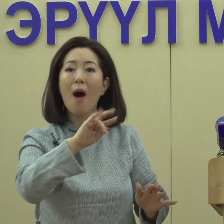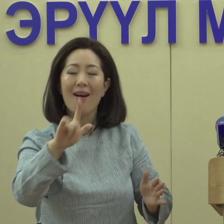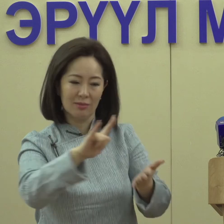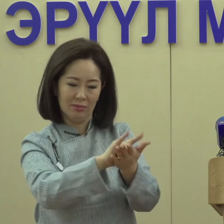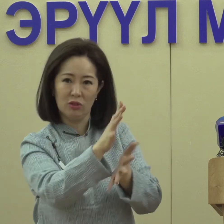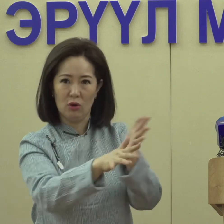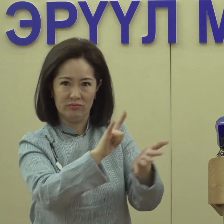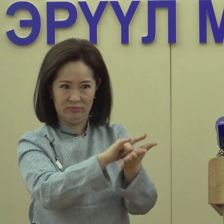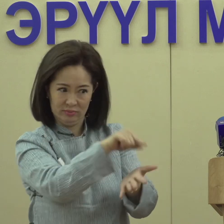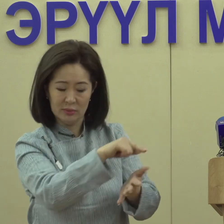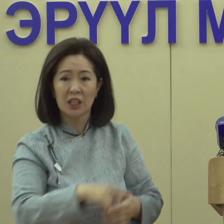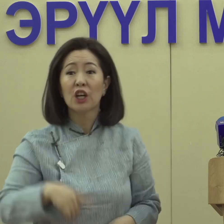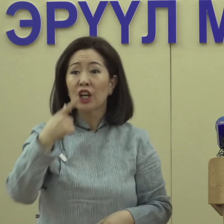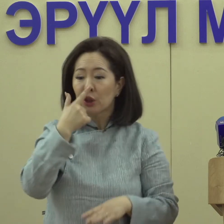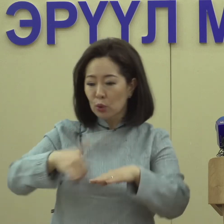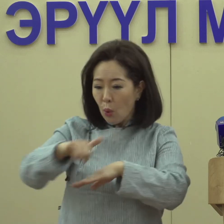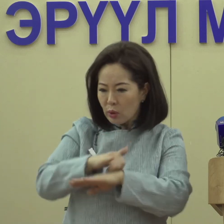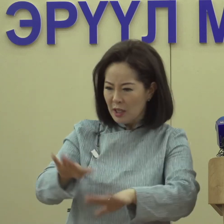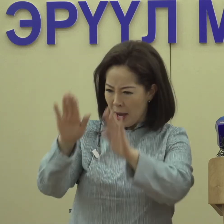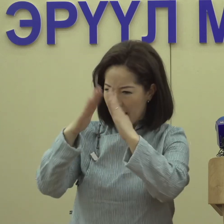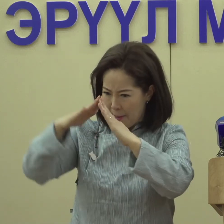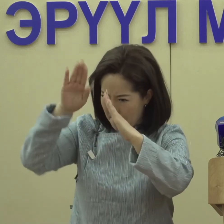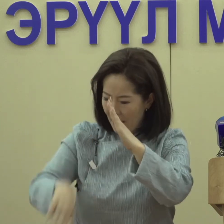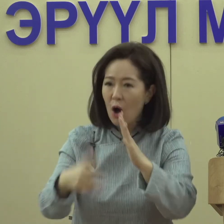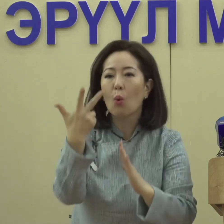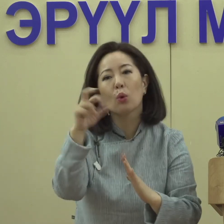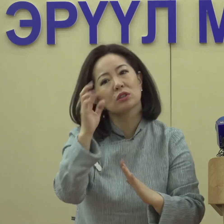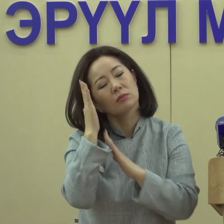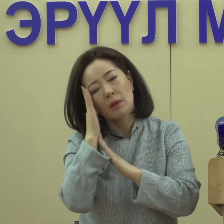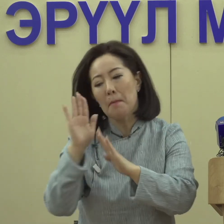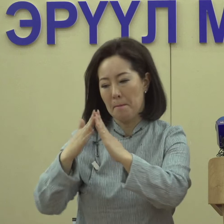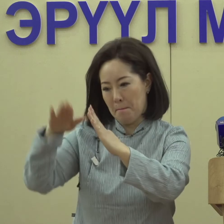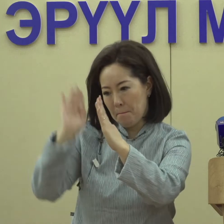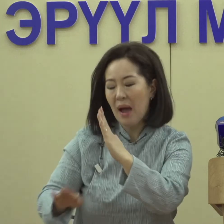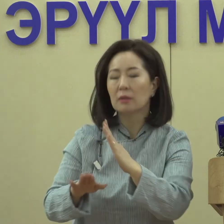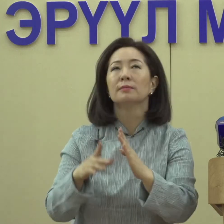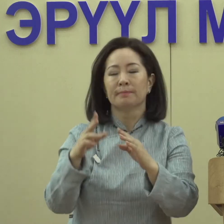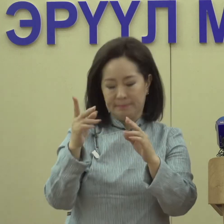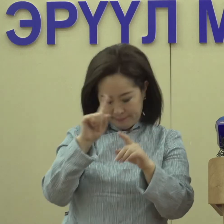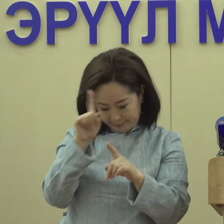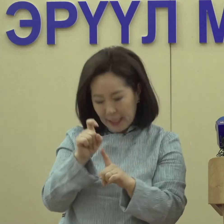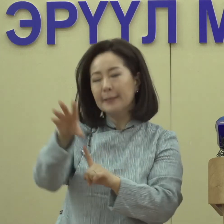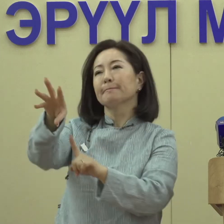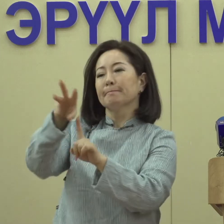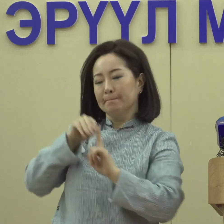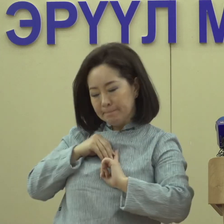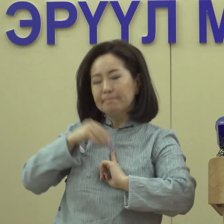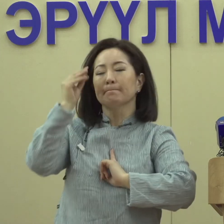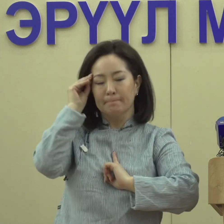нь хятад бол гэртээ 30 хоног гэрт нь ингэж тусгаарлаж байхад тэрийг бол яг чандлан сахиж мөрдөж